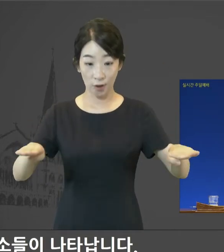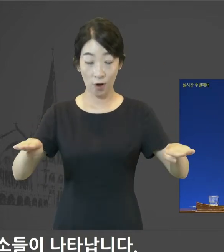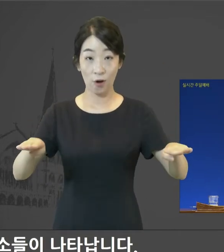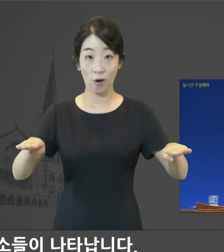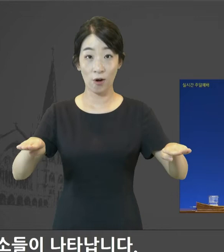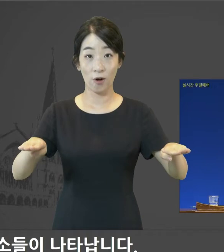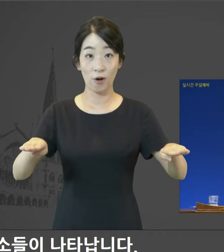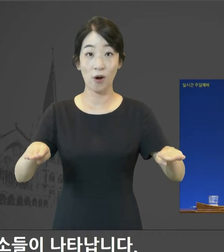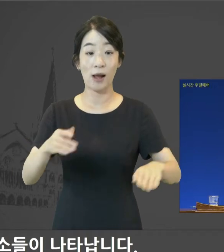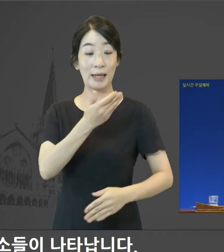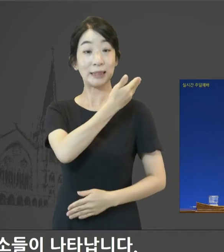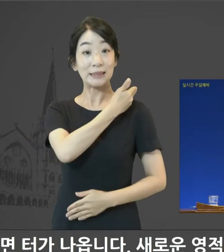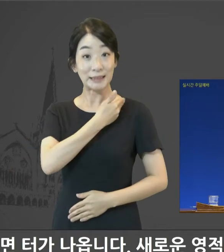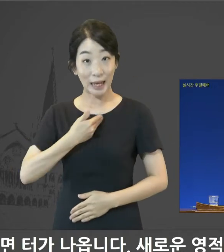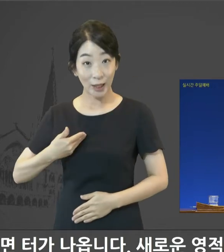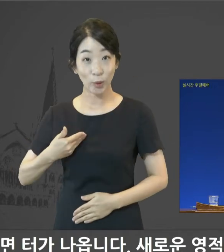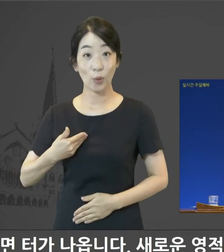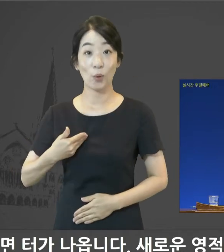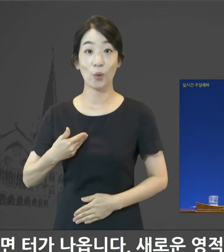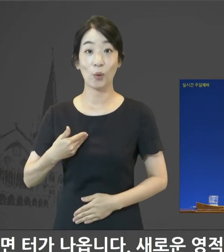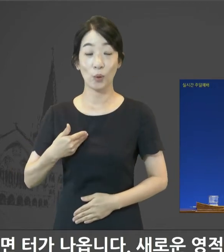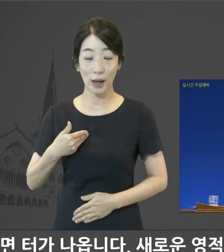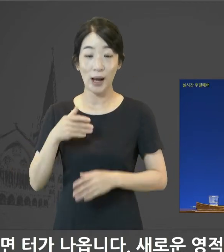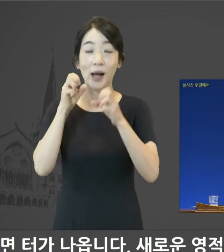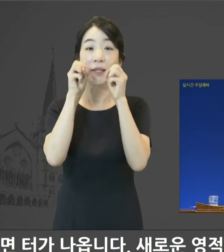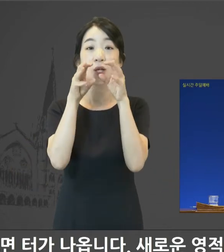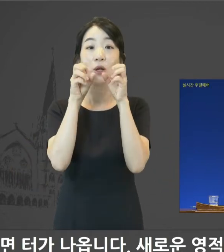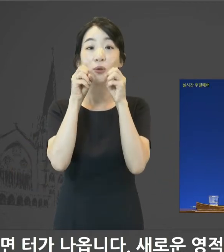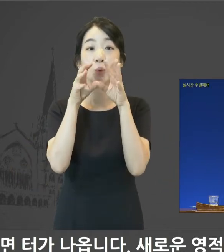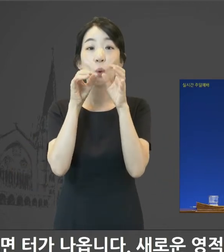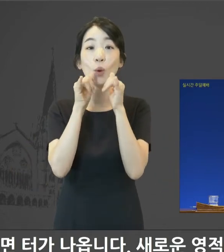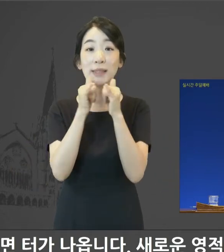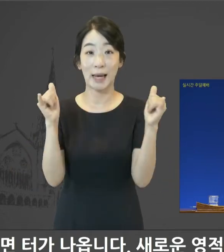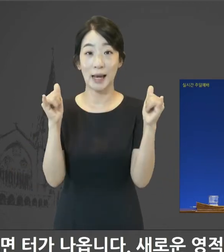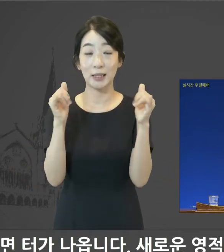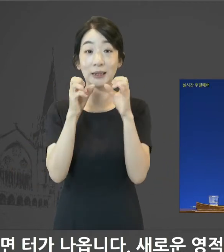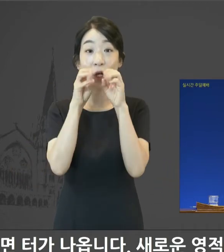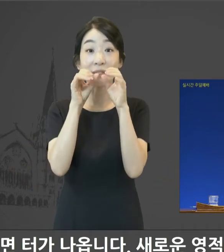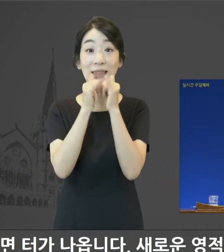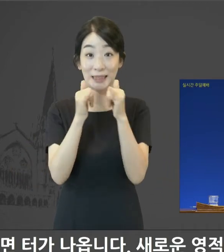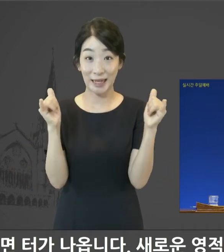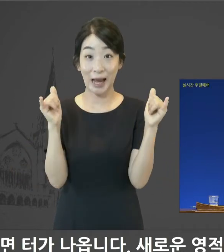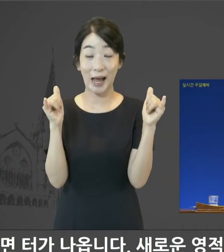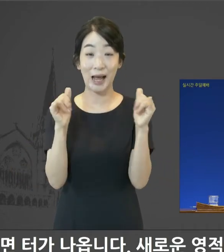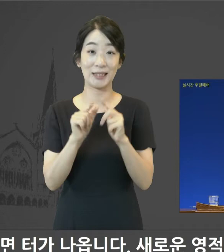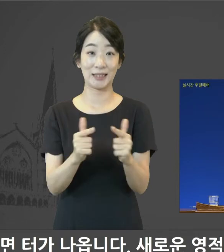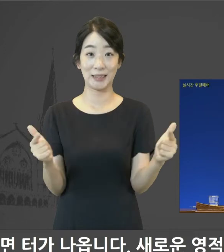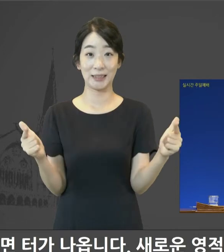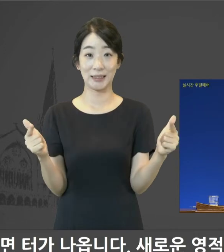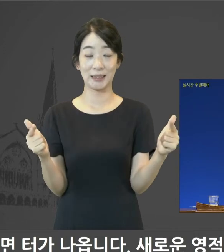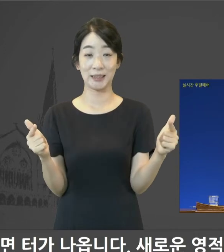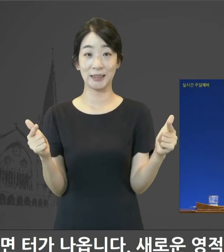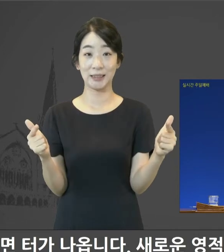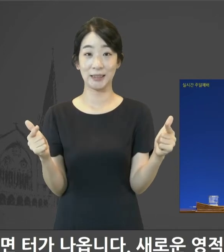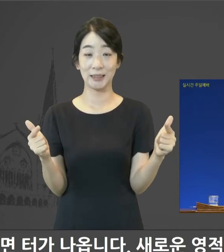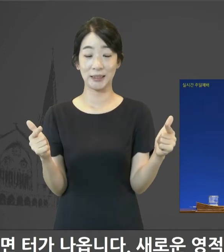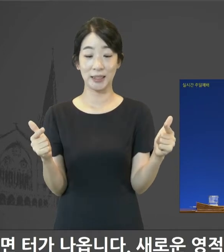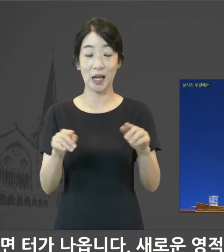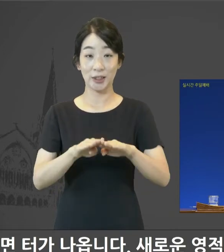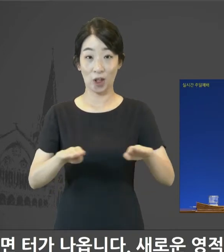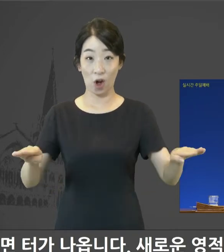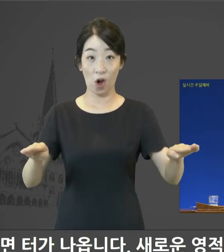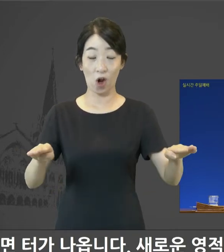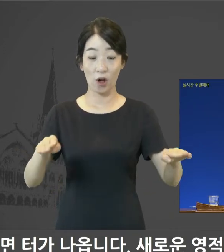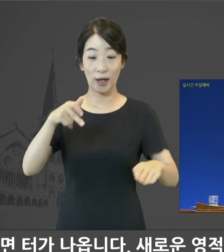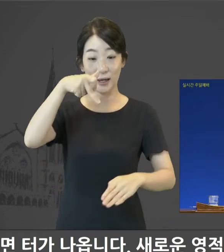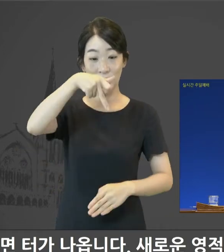사도들과 선지자들이라는 터. 컨셉, 이렇게 이